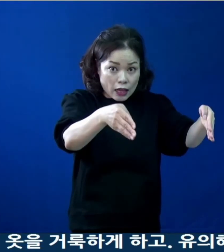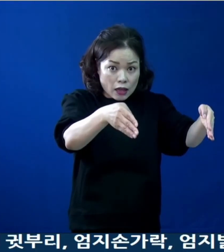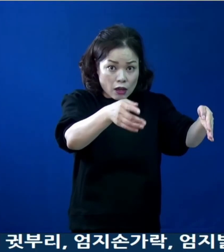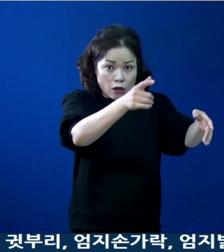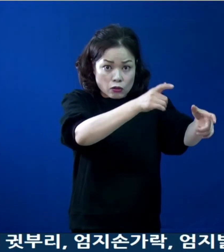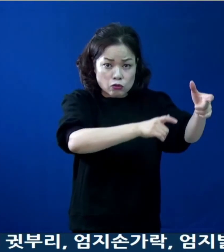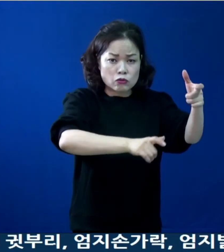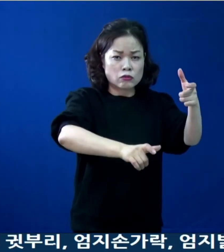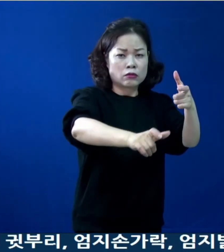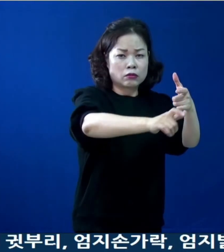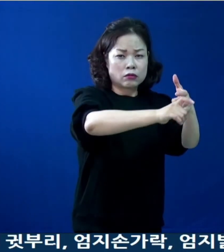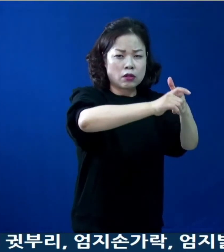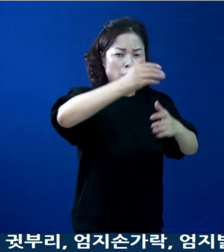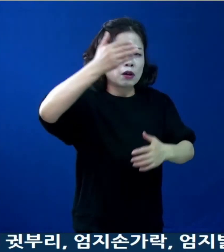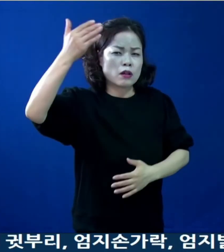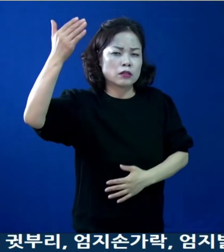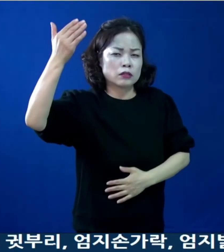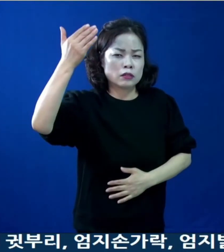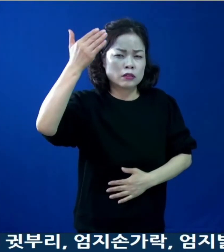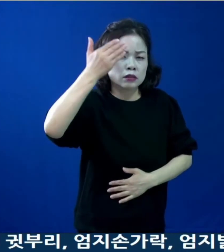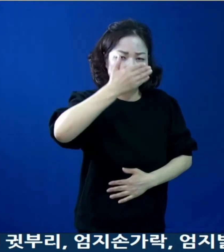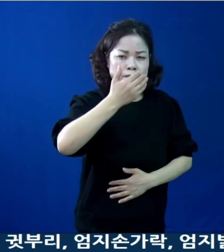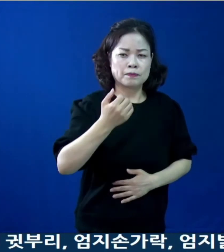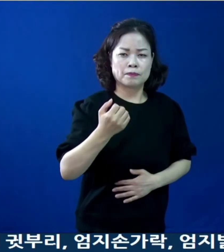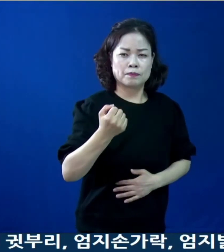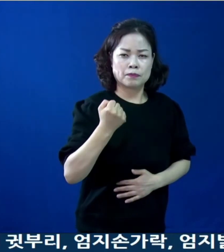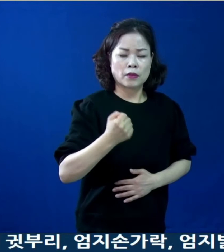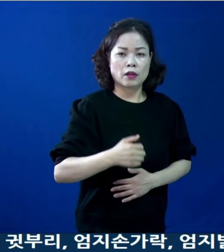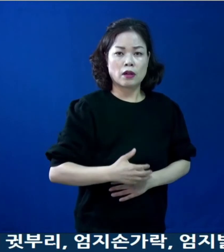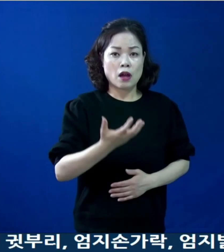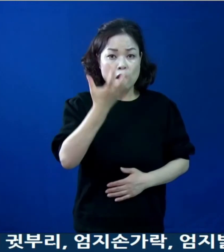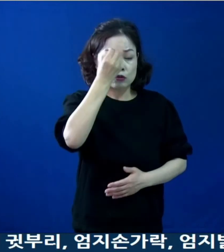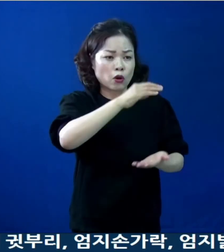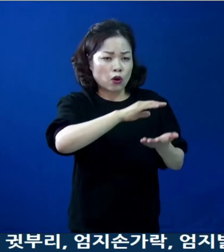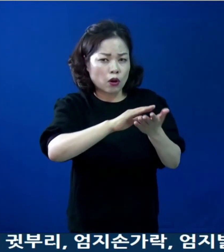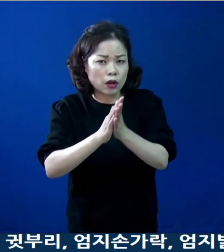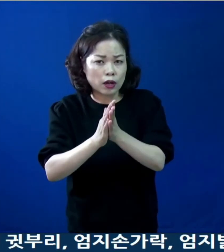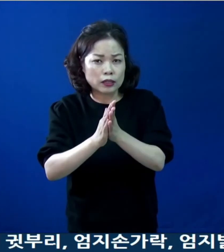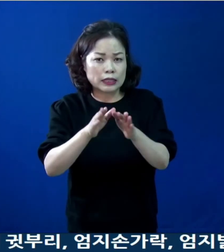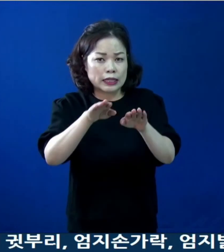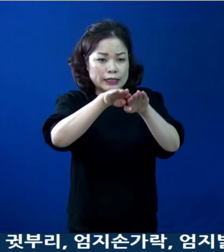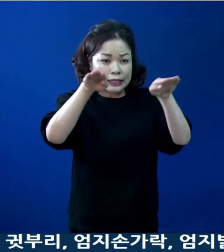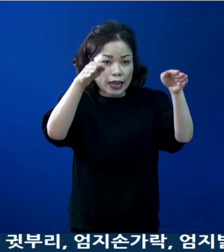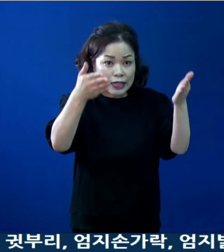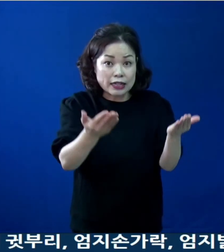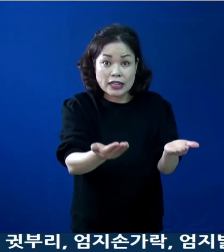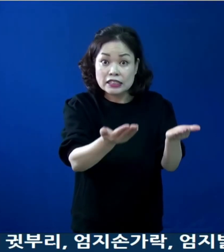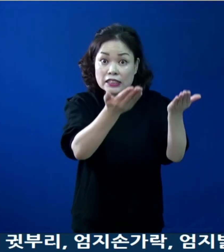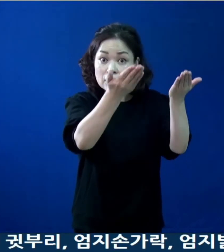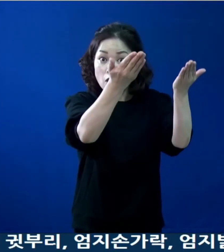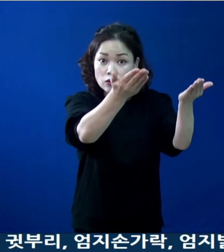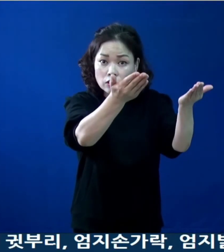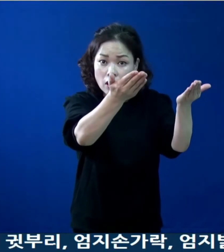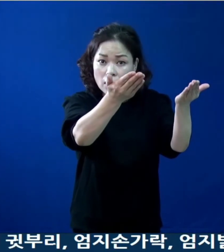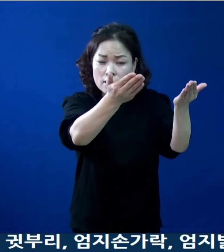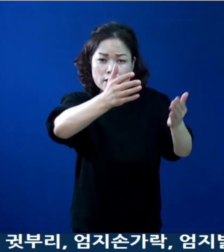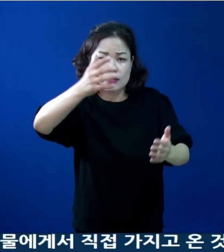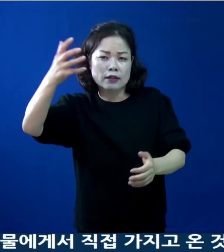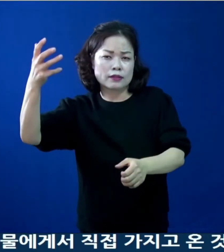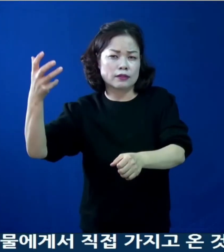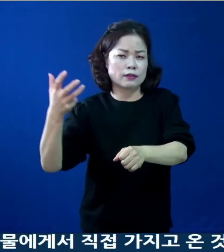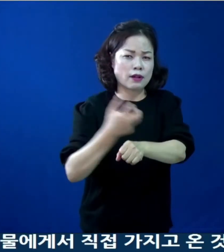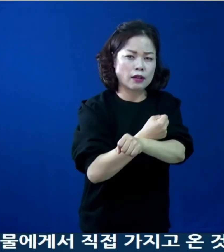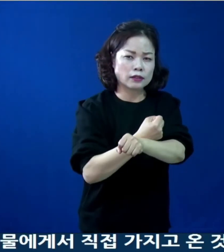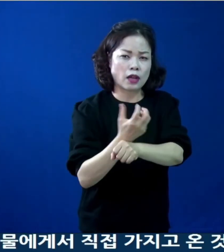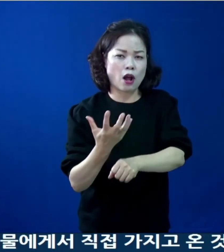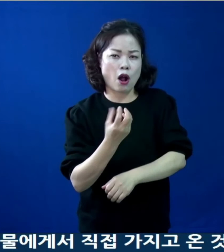더 정화의 힘이 강한 겁니다. 제단 위에 드려졌던 제단은 강력한 정화의